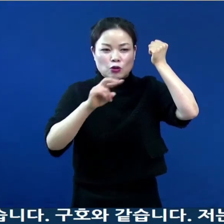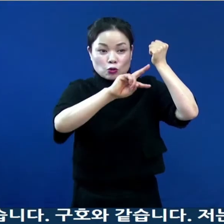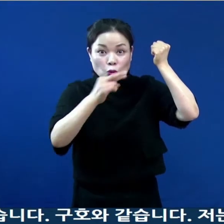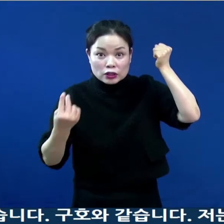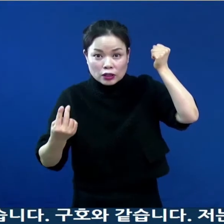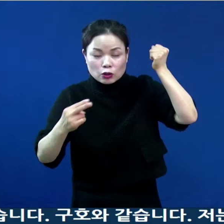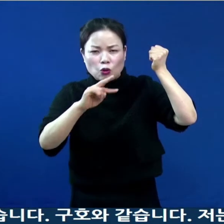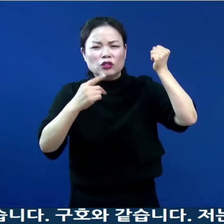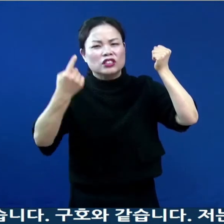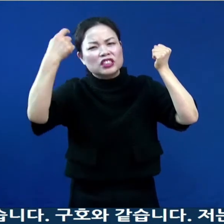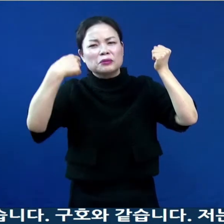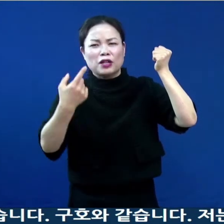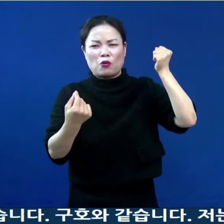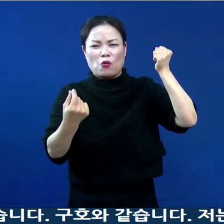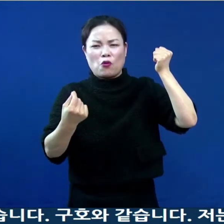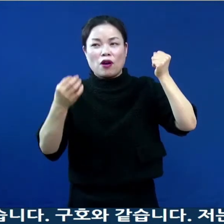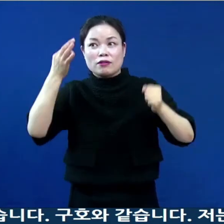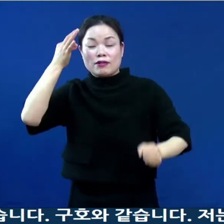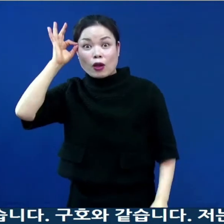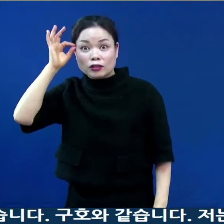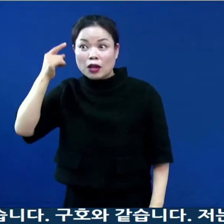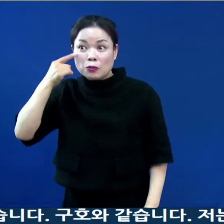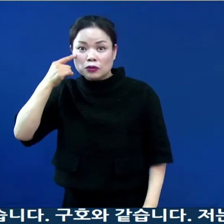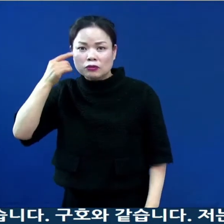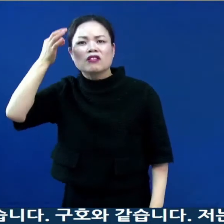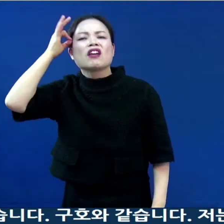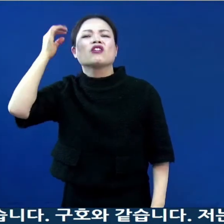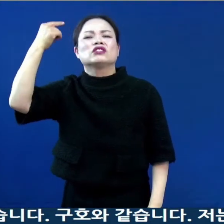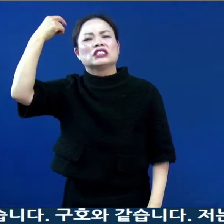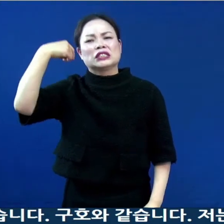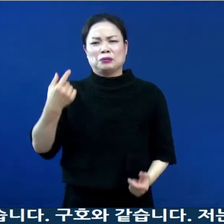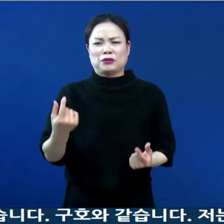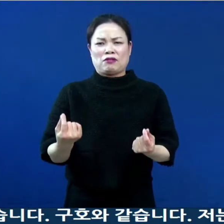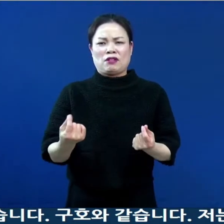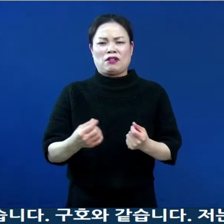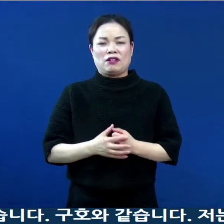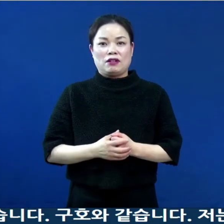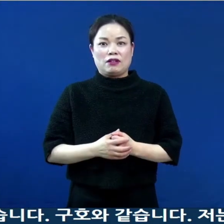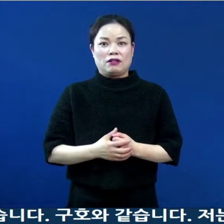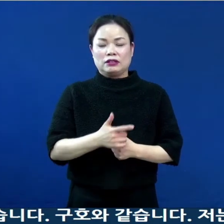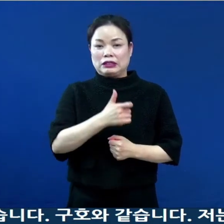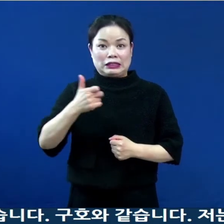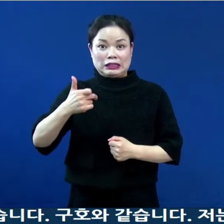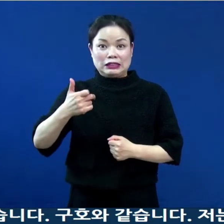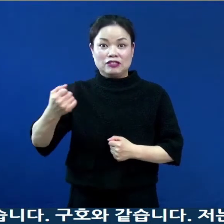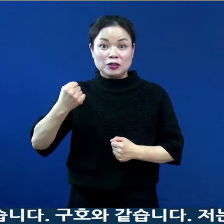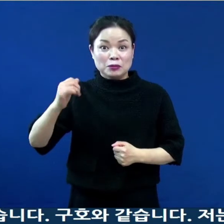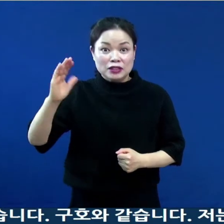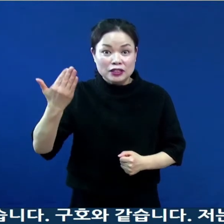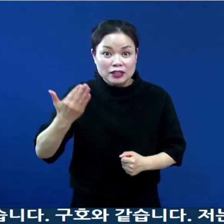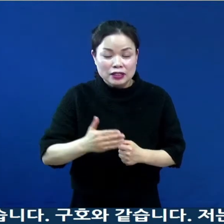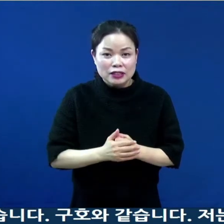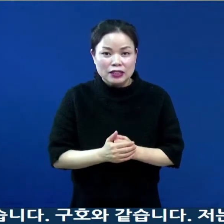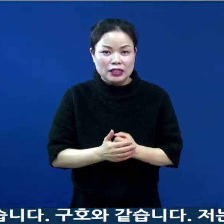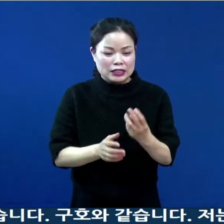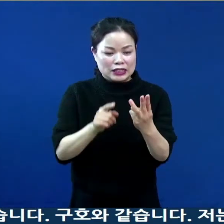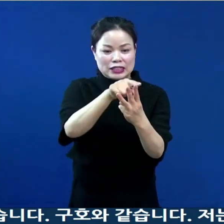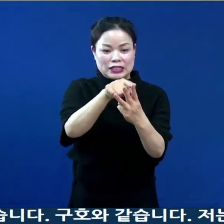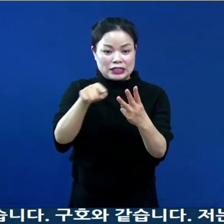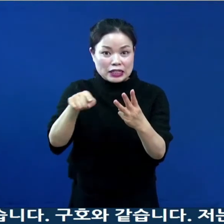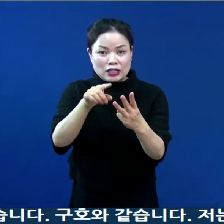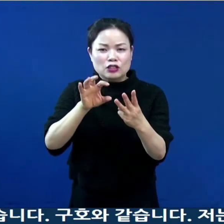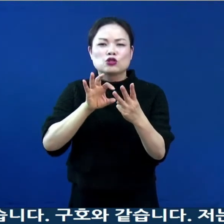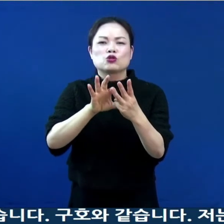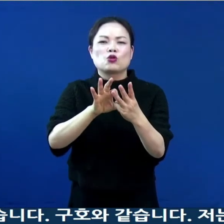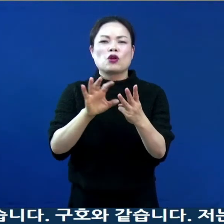돌이키자, 돌이켜지는 것 같고요. 깨어 있자, 그러면 깨어 있는데 상당한 도움이 됩니다. 이 셋을 통해서 결국